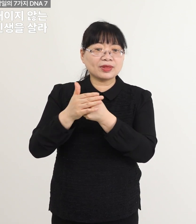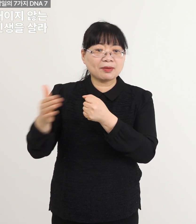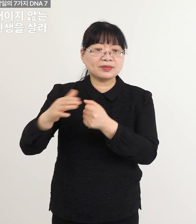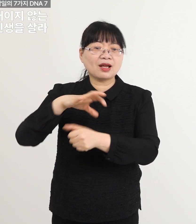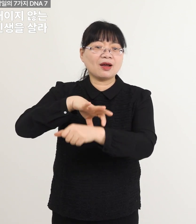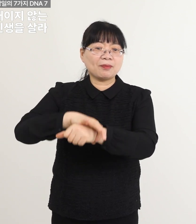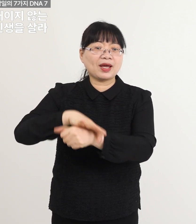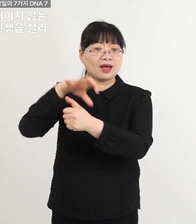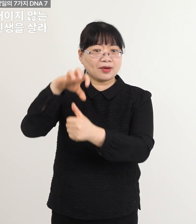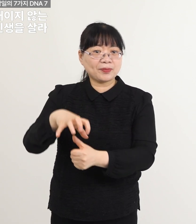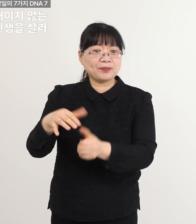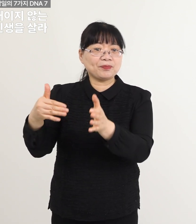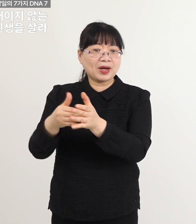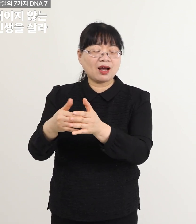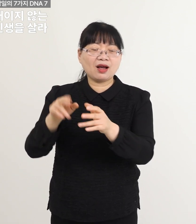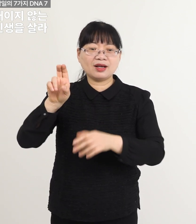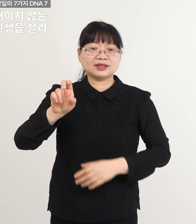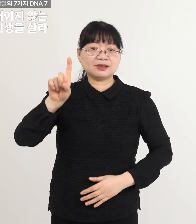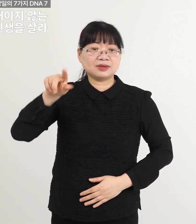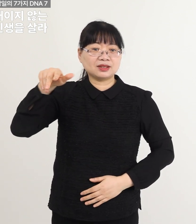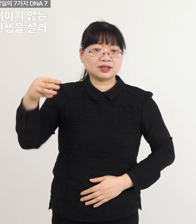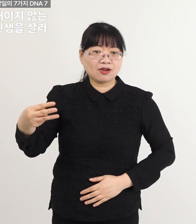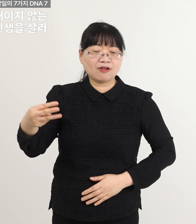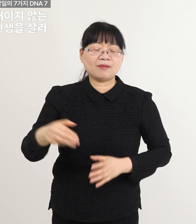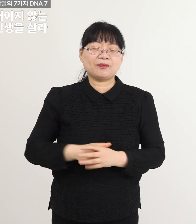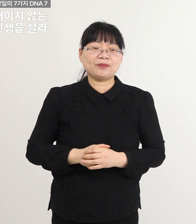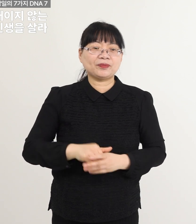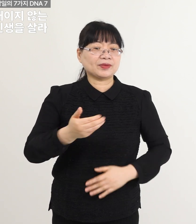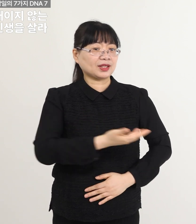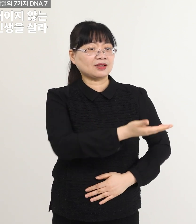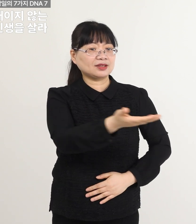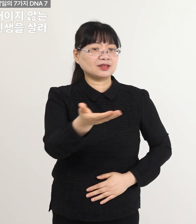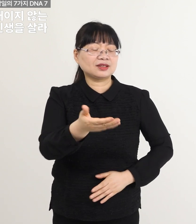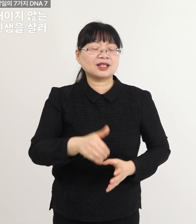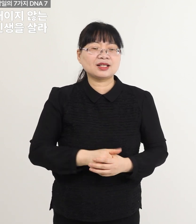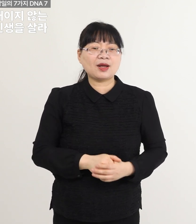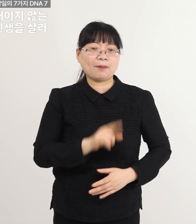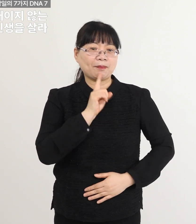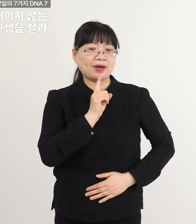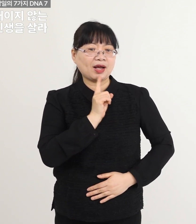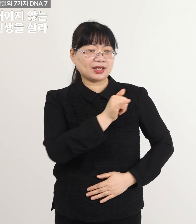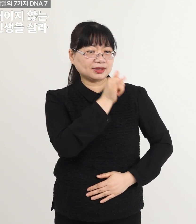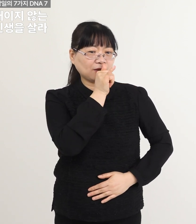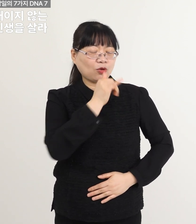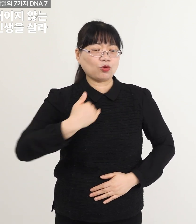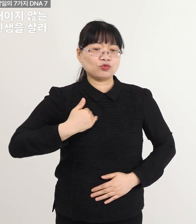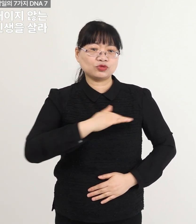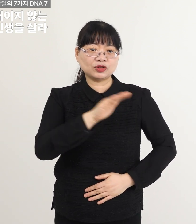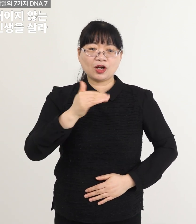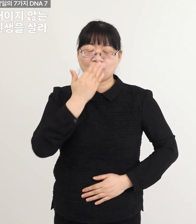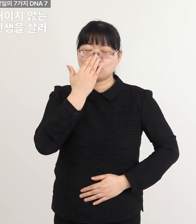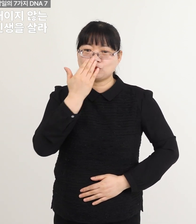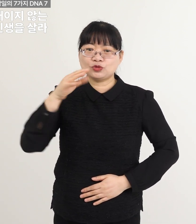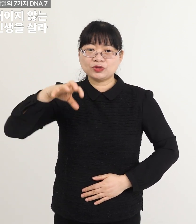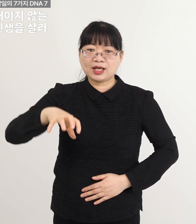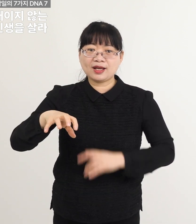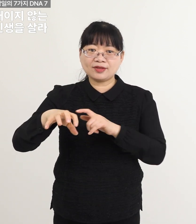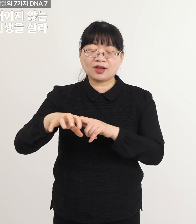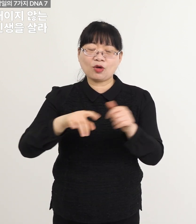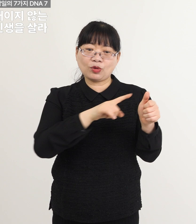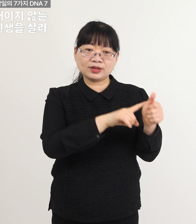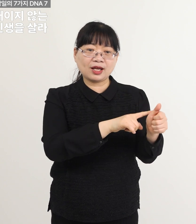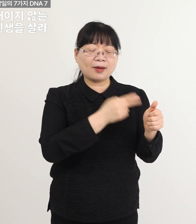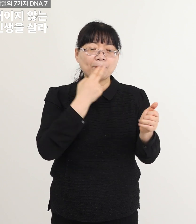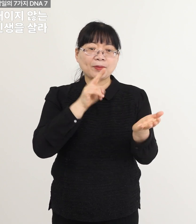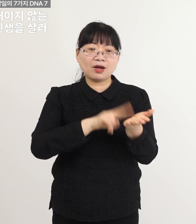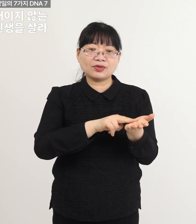매인 바 되었다. 21절. 그들이 이르되 우리가 유대에서 네게 대한